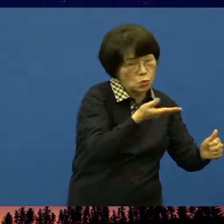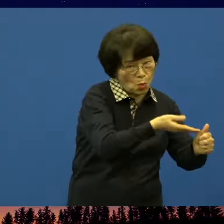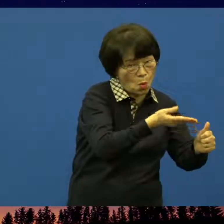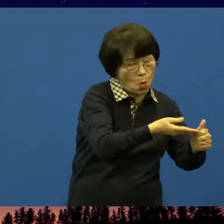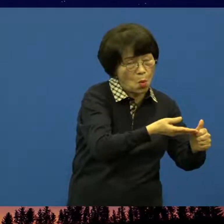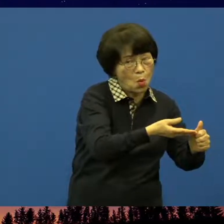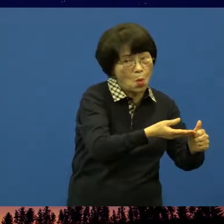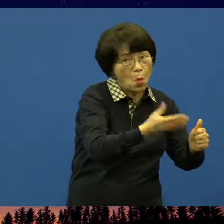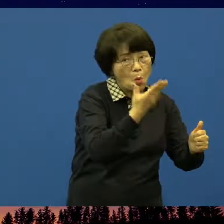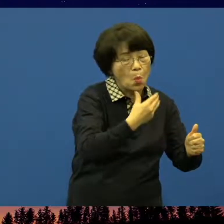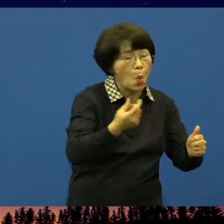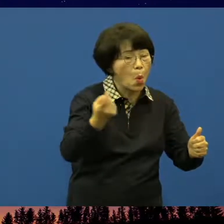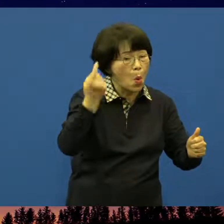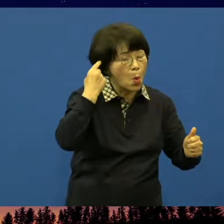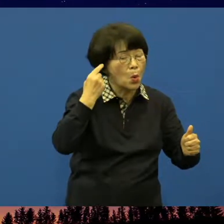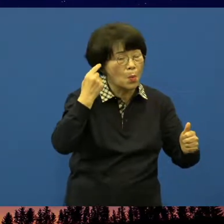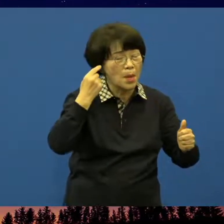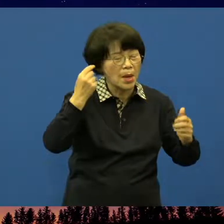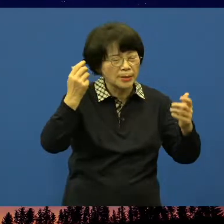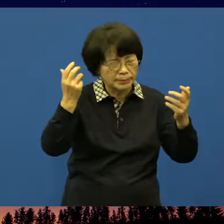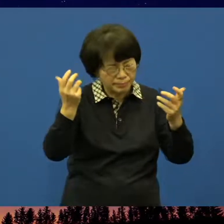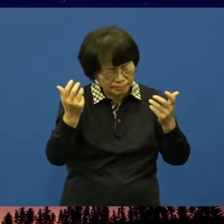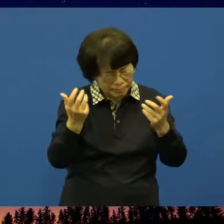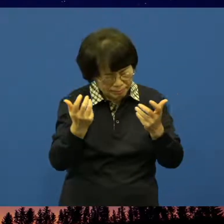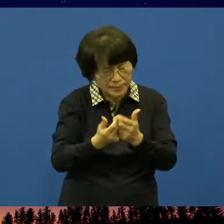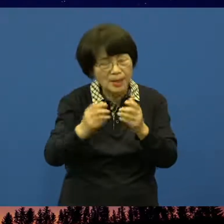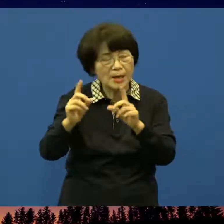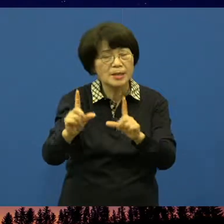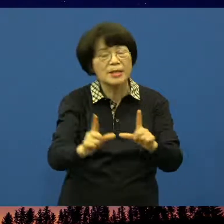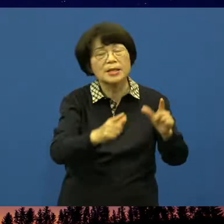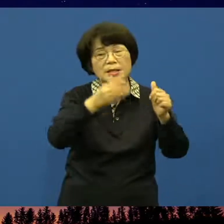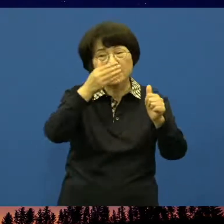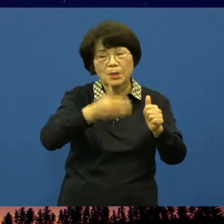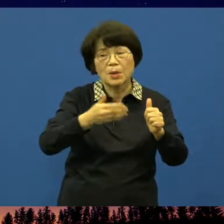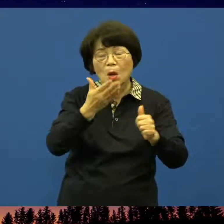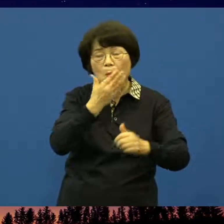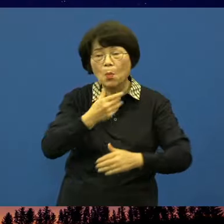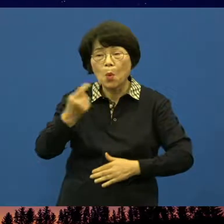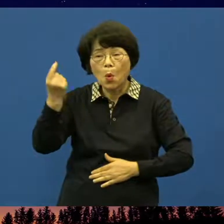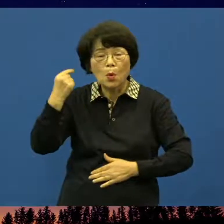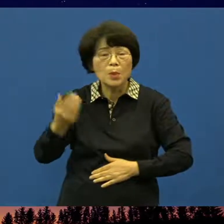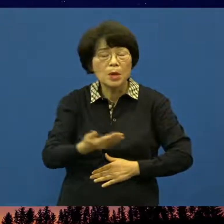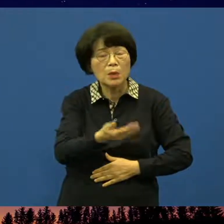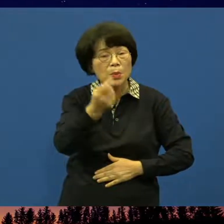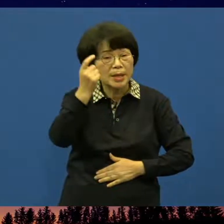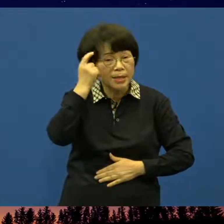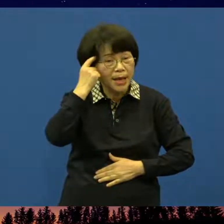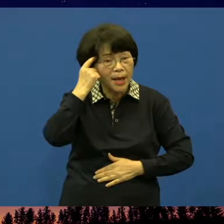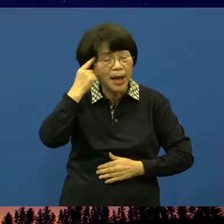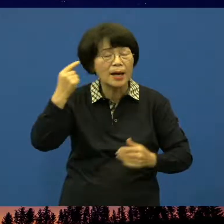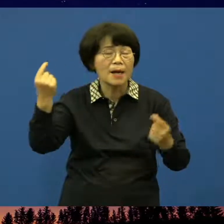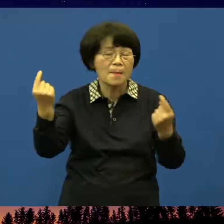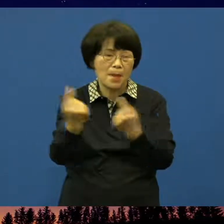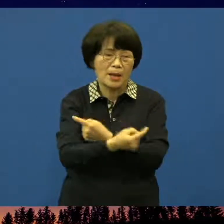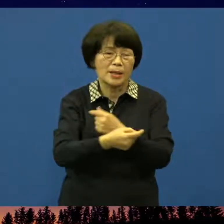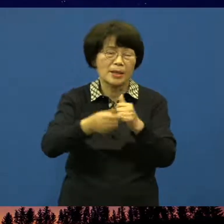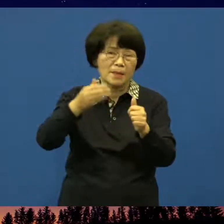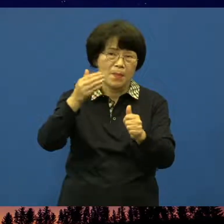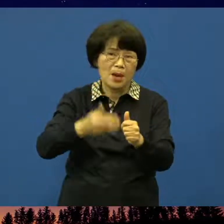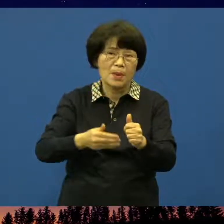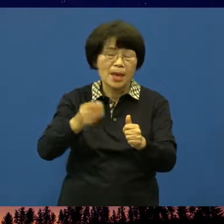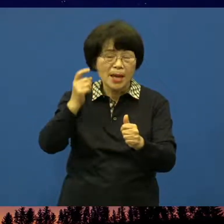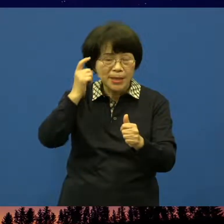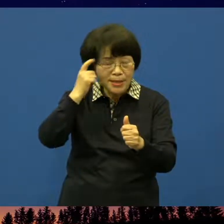복음에 사로잡힌 삶을 살 수 있기를 축원합니다. 그 복음이 여러분들의 생각을 바꾸는 역사가 일어나기를 원합니다. 여러분들의